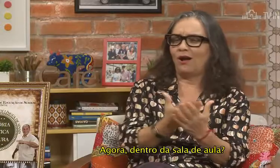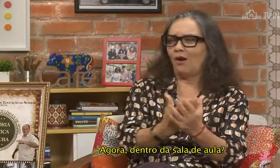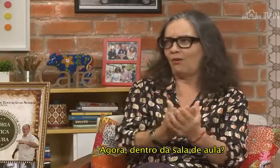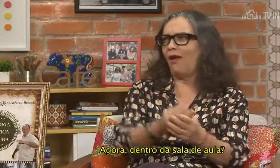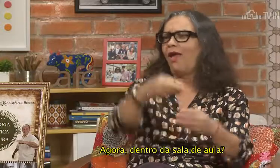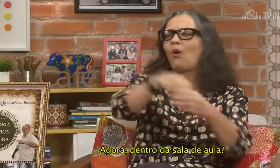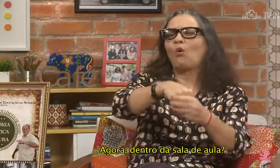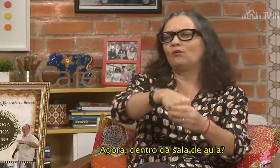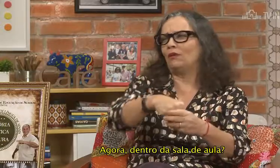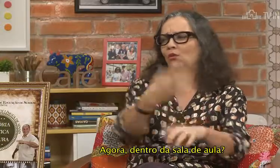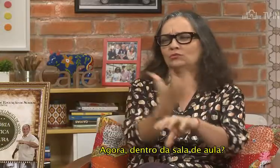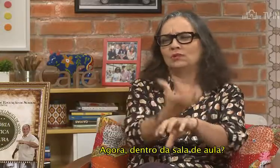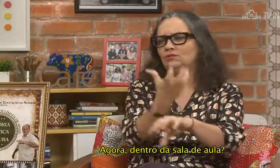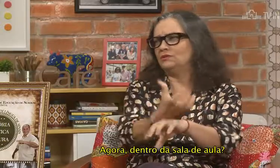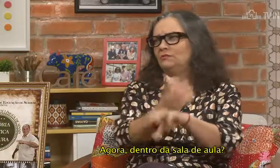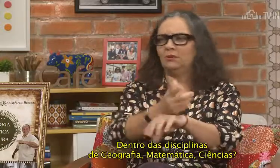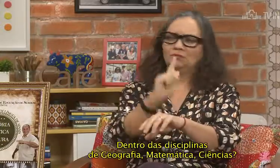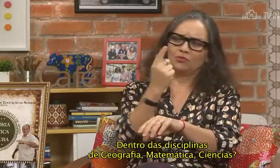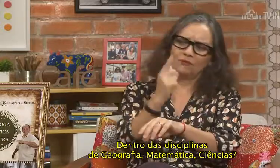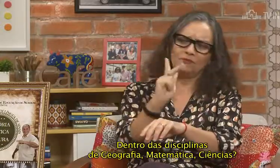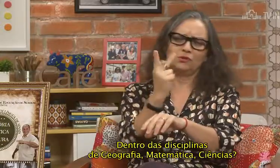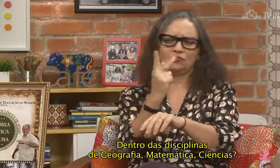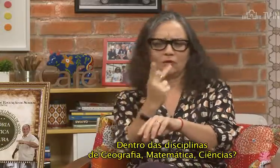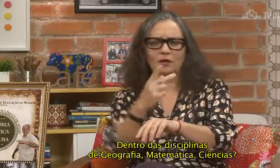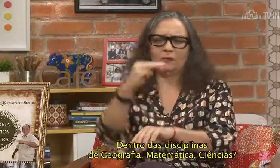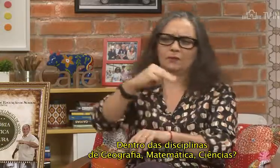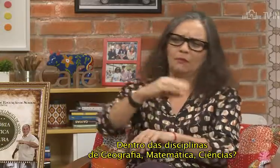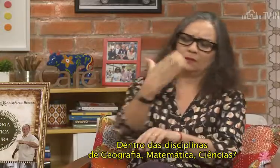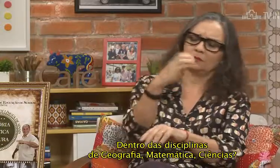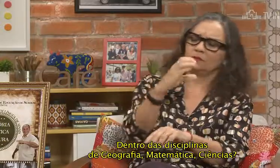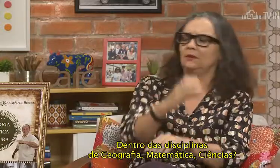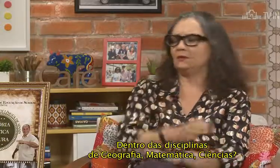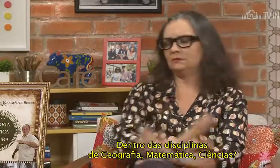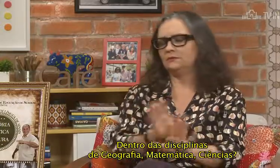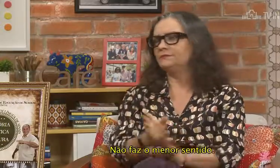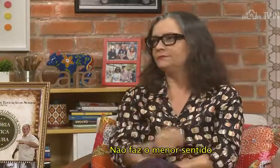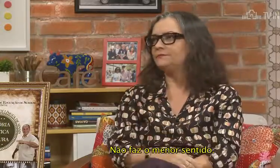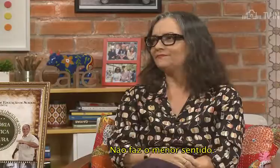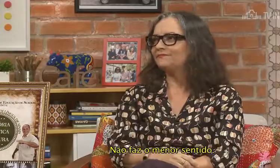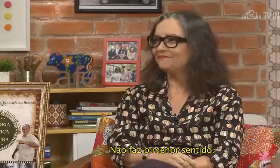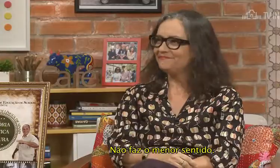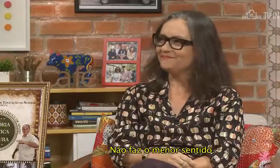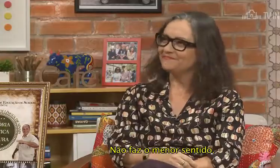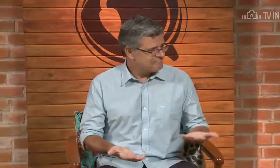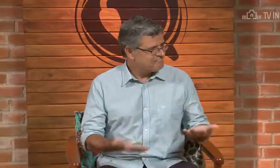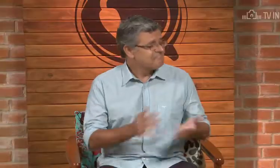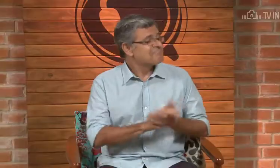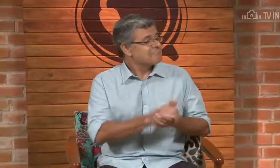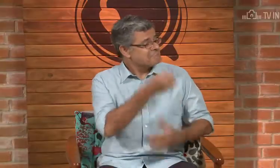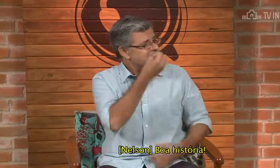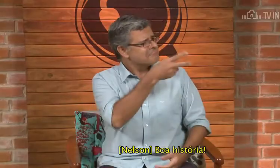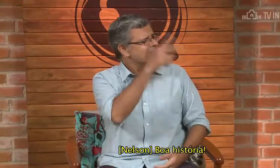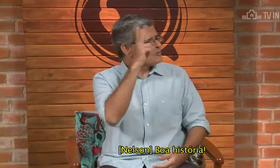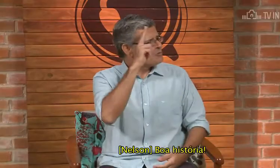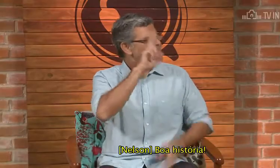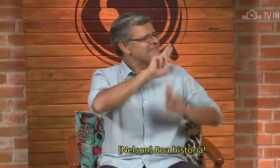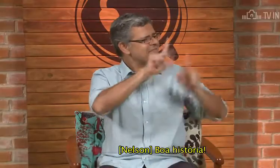da sala de aula, dentro das disciplinas, geografia, matemática, ciências, não faz o menor sentido. Boa história.